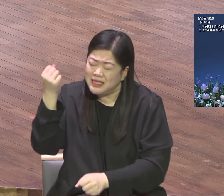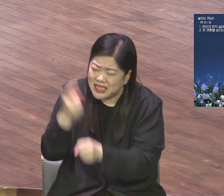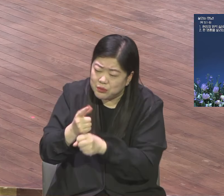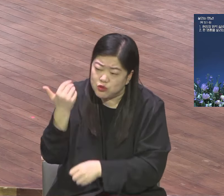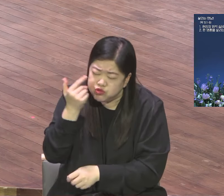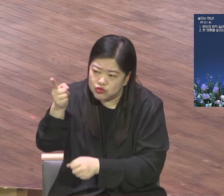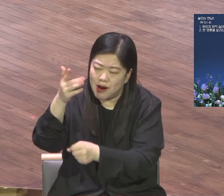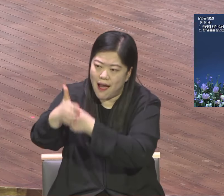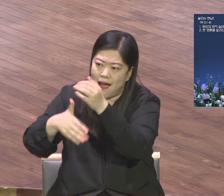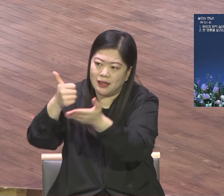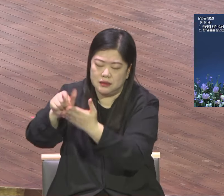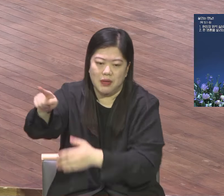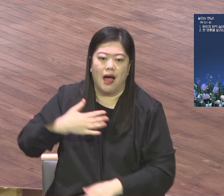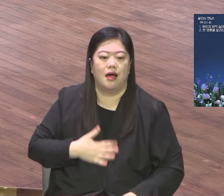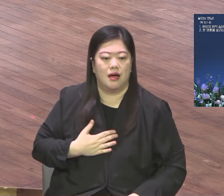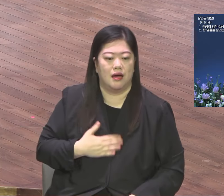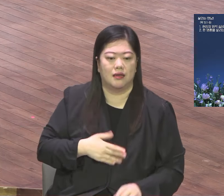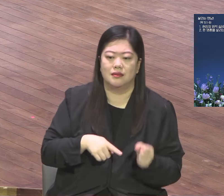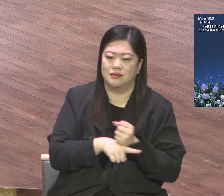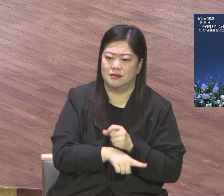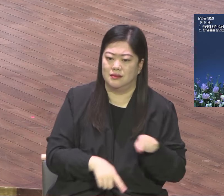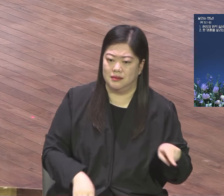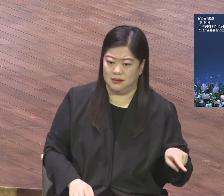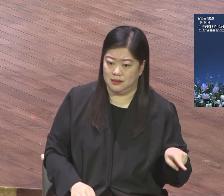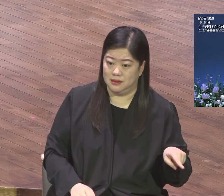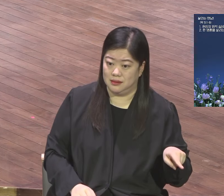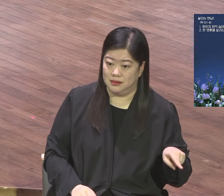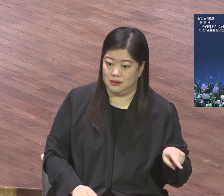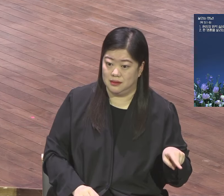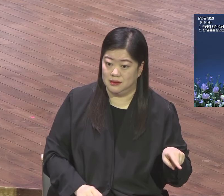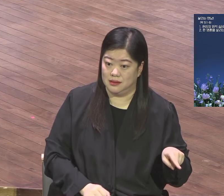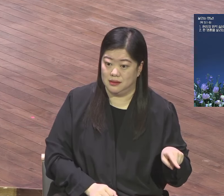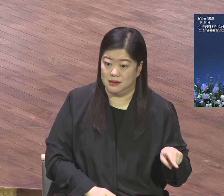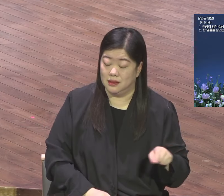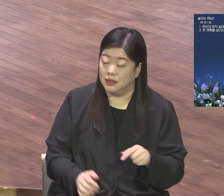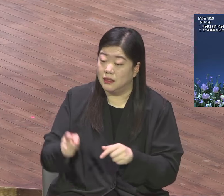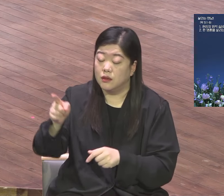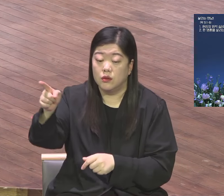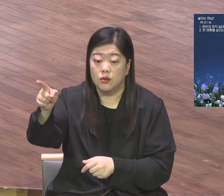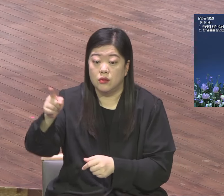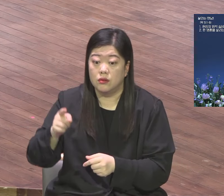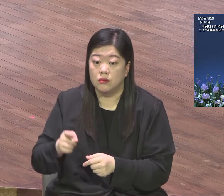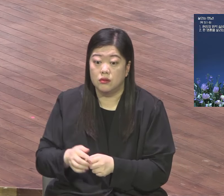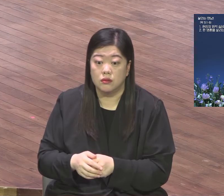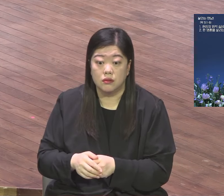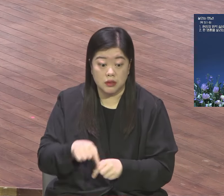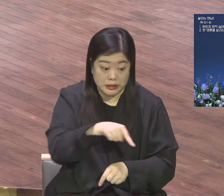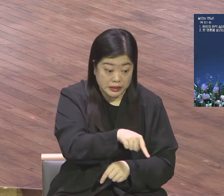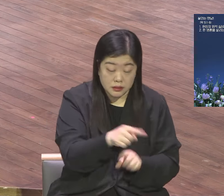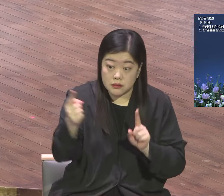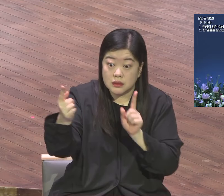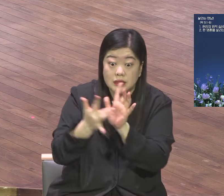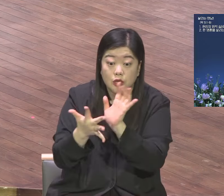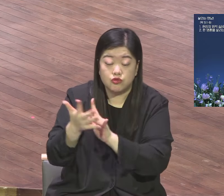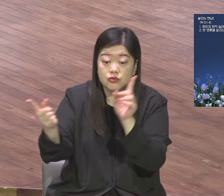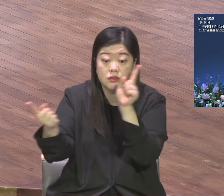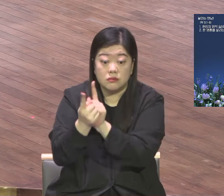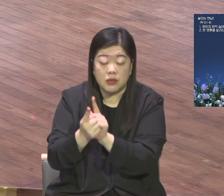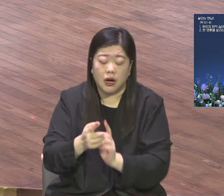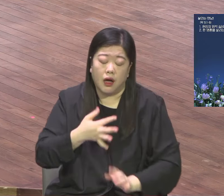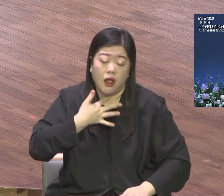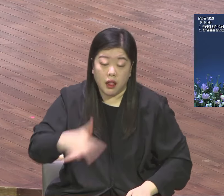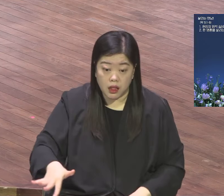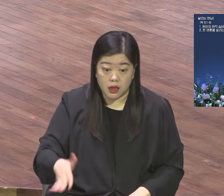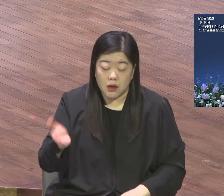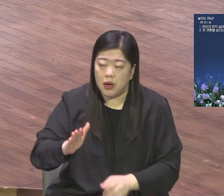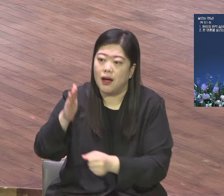귀신 들린 자가 하나님의 아들 예수요. 예수님 이름 어떻게 아세요? 하나님의 아들 예수 이 지칭을